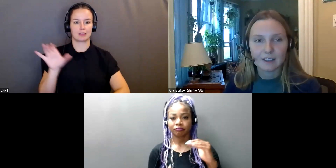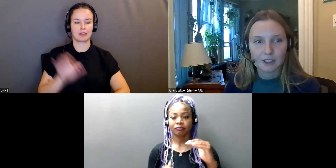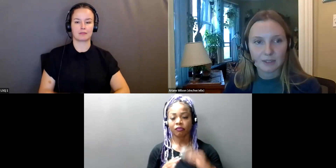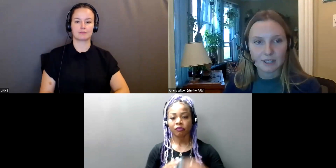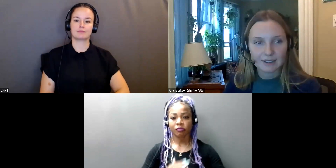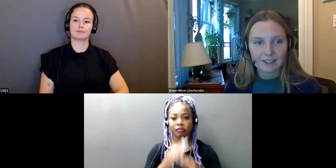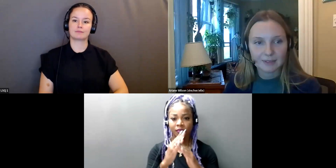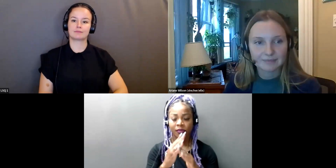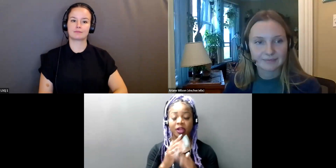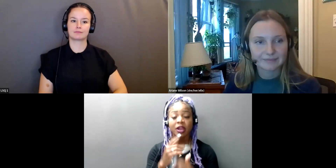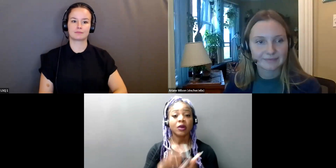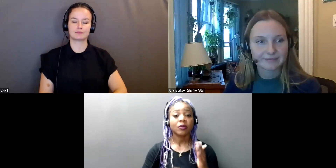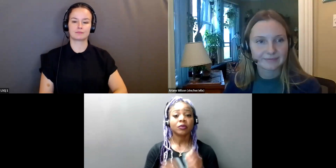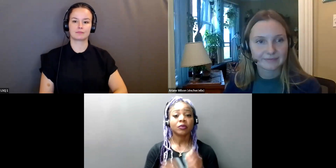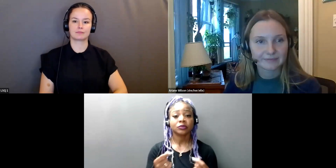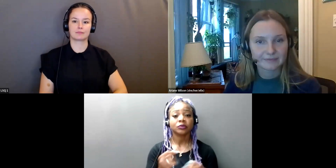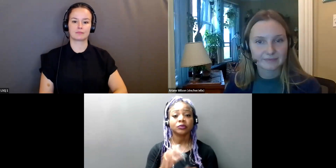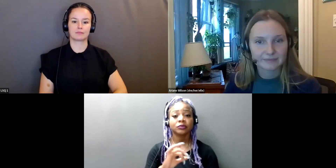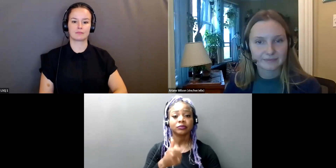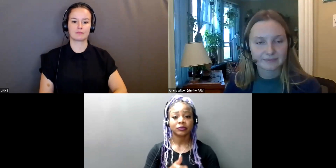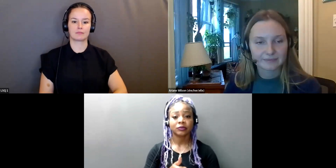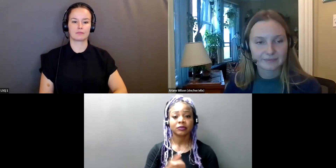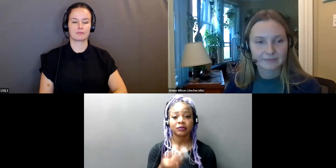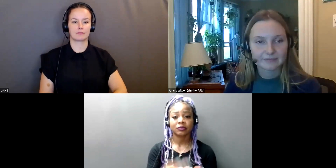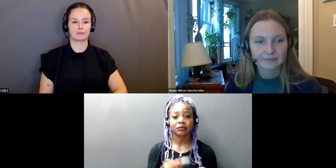possibilités économiques.